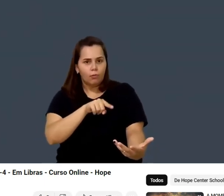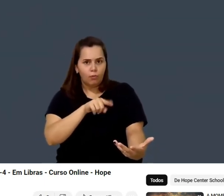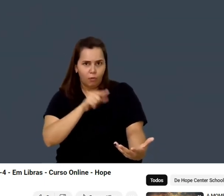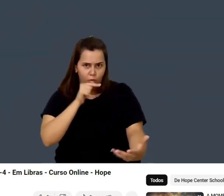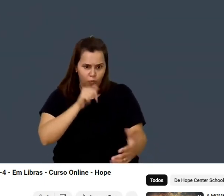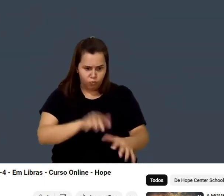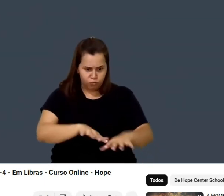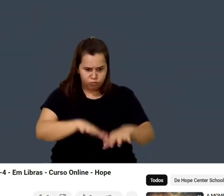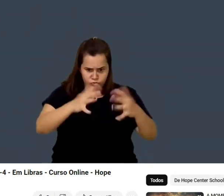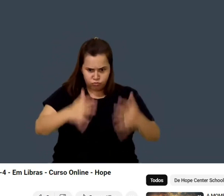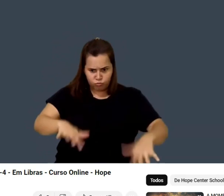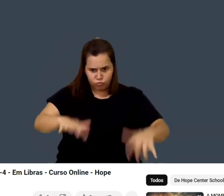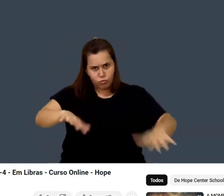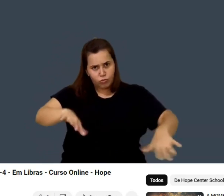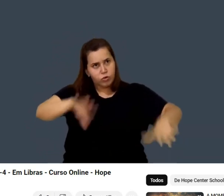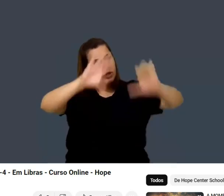e fez o quê?